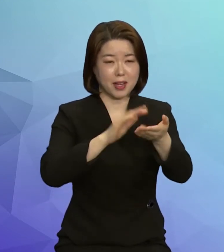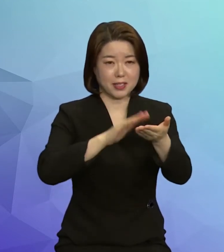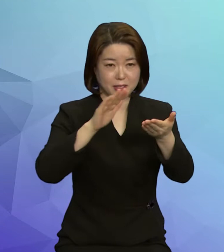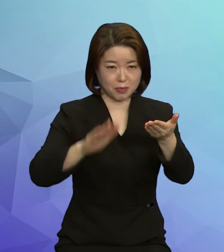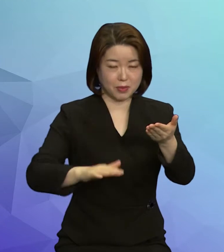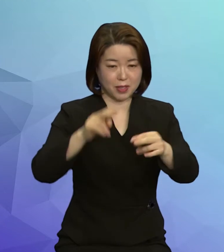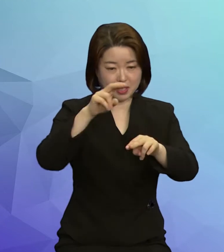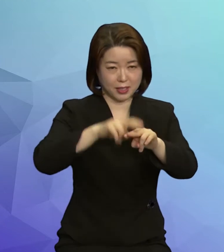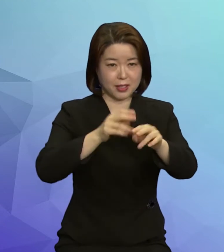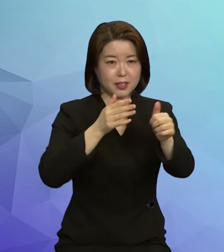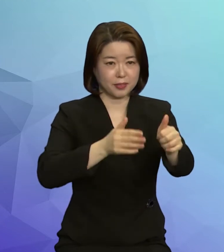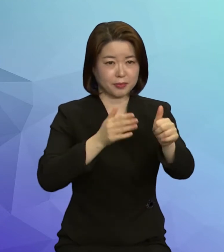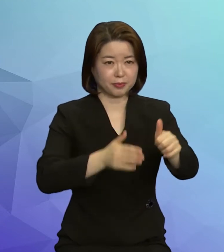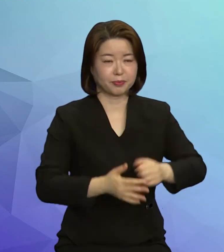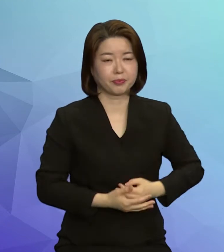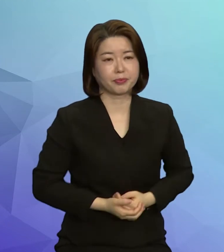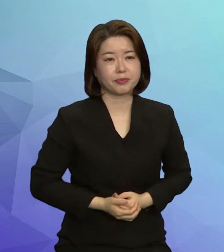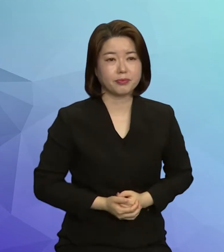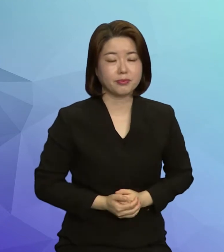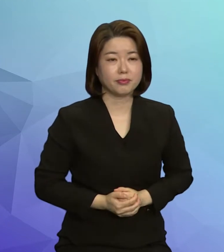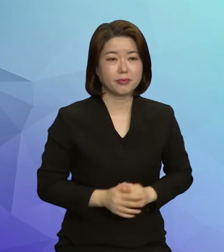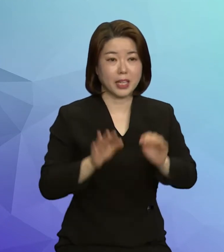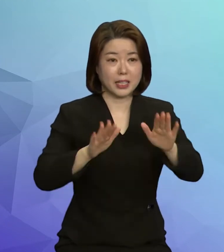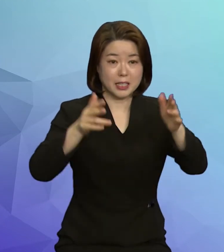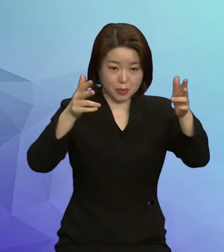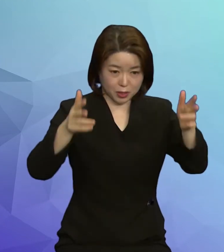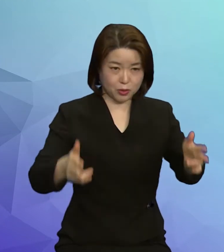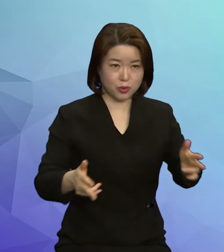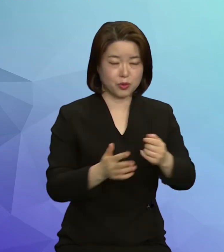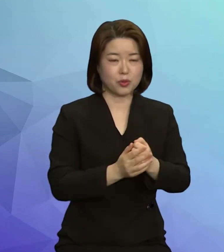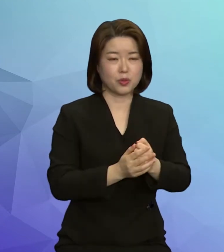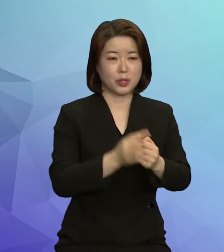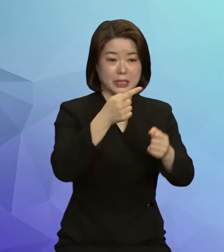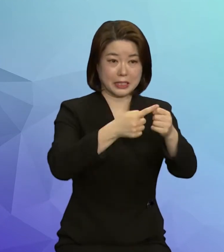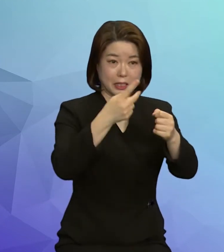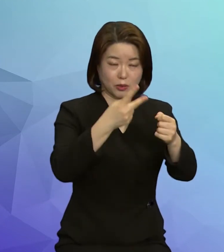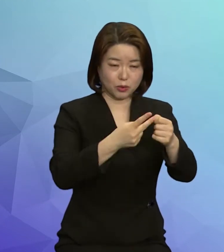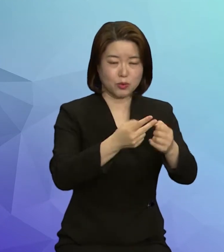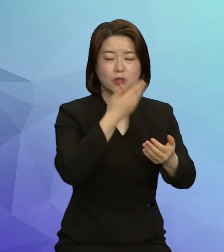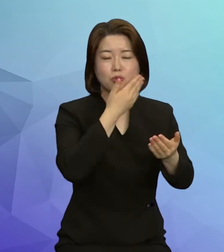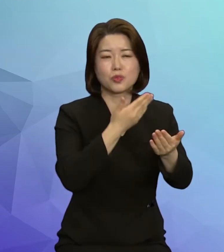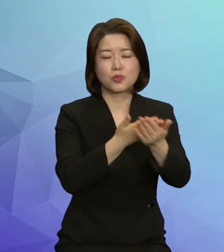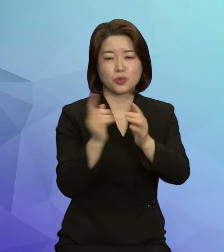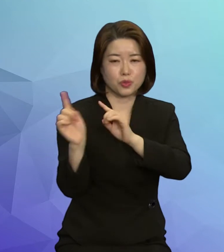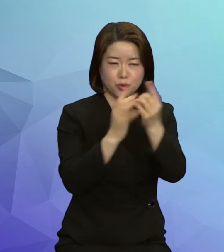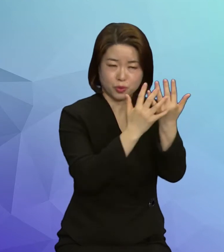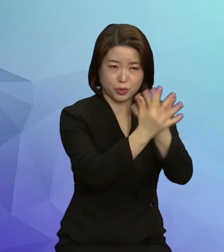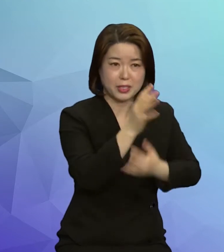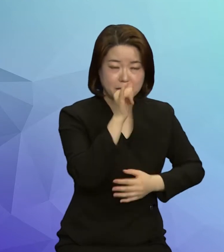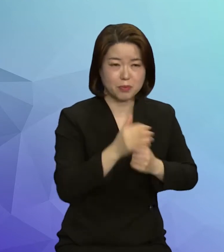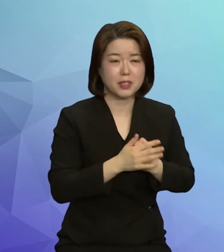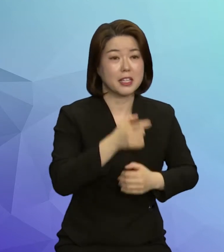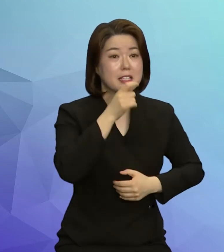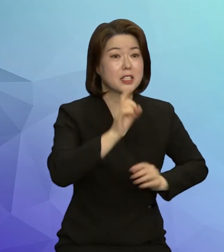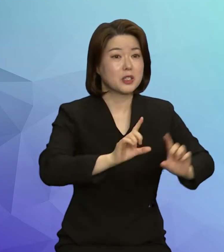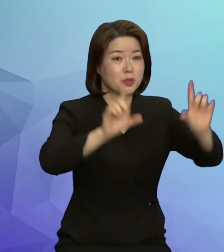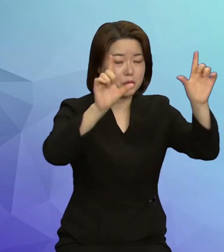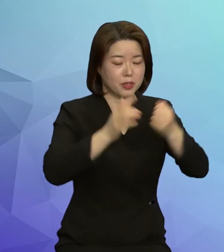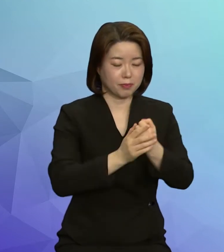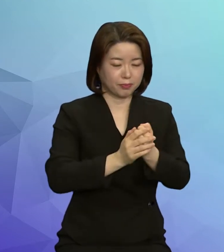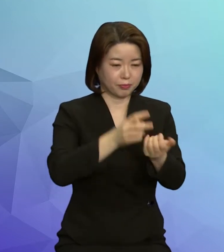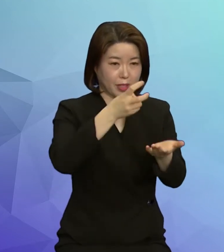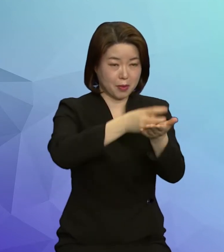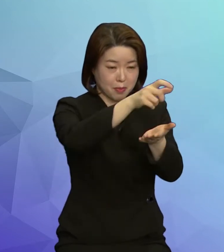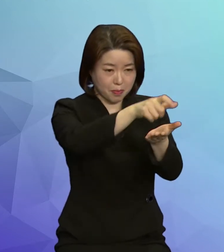하나님의 말씀입니다. 자리에 앉으시겠습니다. 이번 주간에 두 번의 중요한 집회가 있습니다. 수요일에